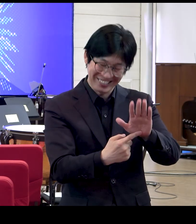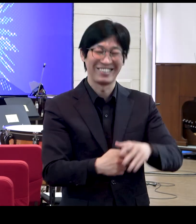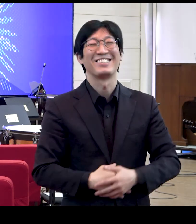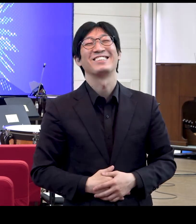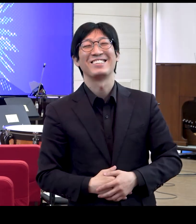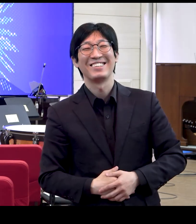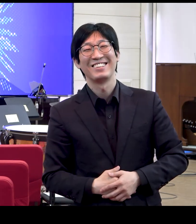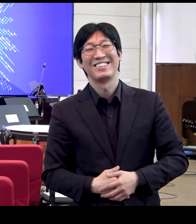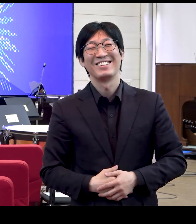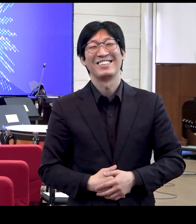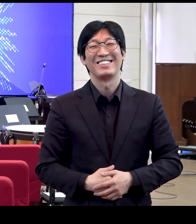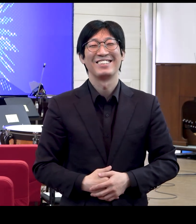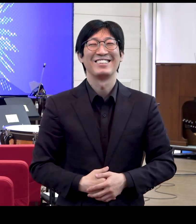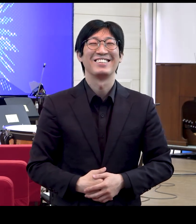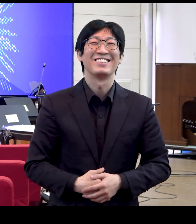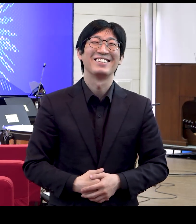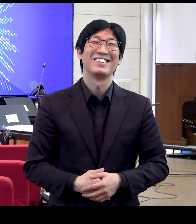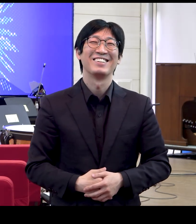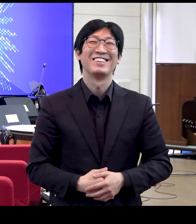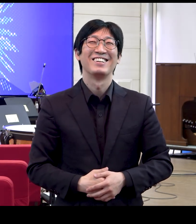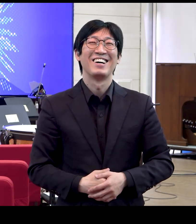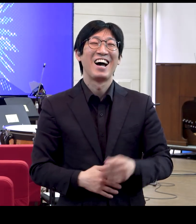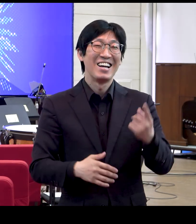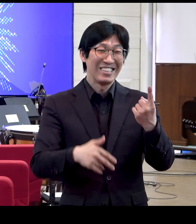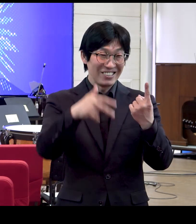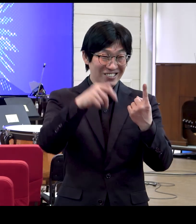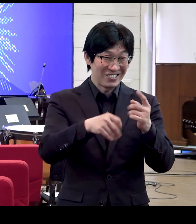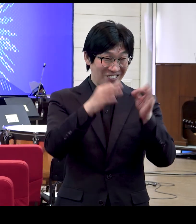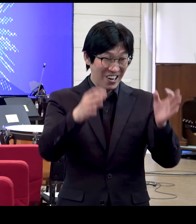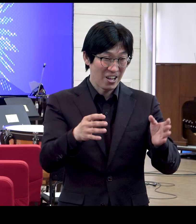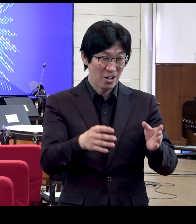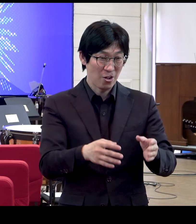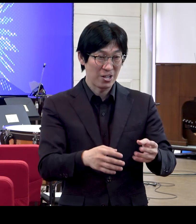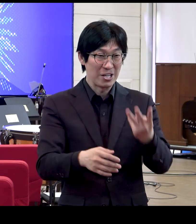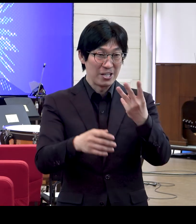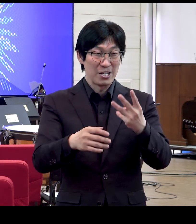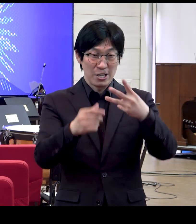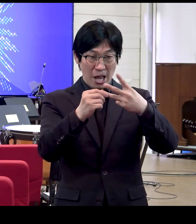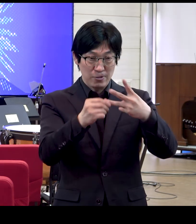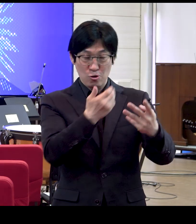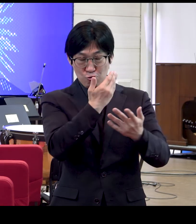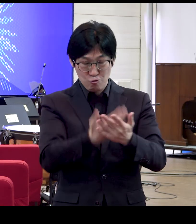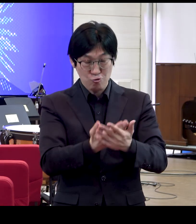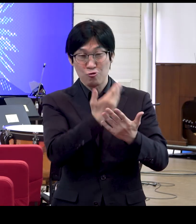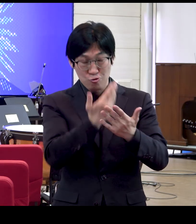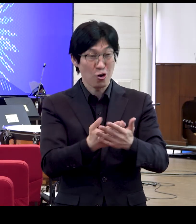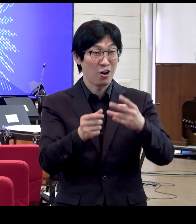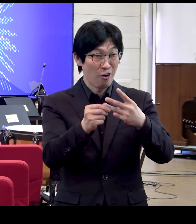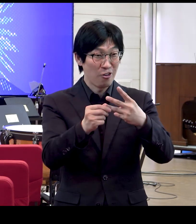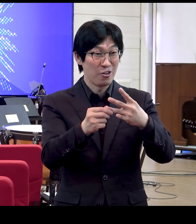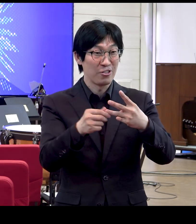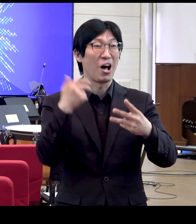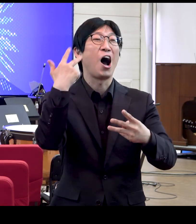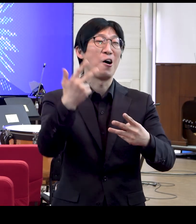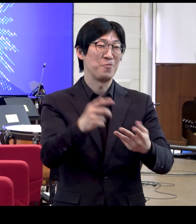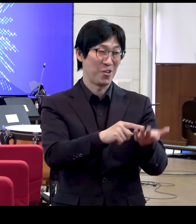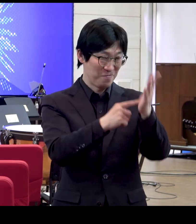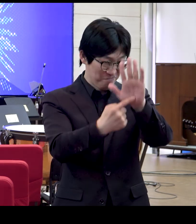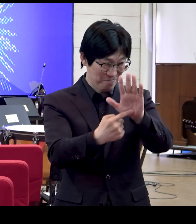그리고 다음 주에 개봉하겠습니다. 한 주간 밀봉하겠습니다.